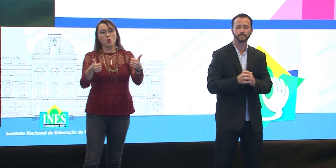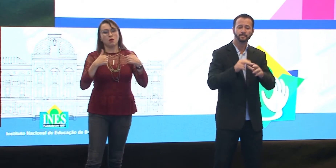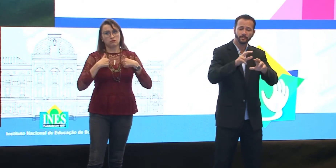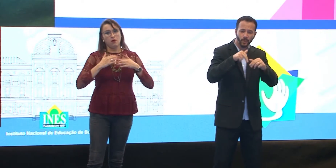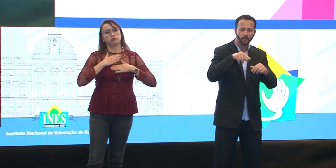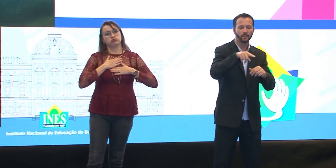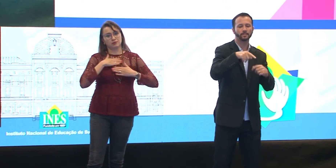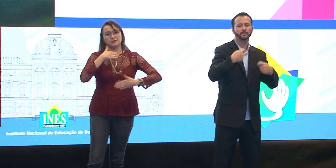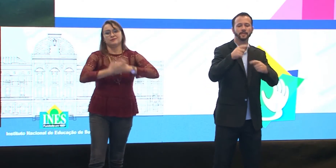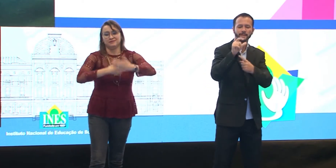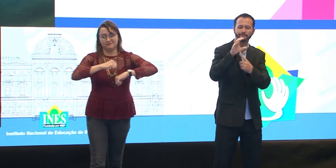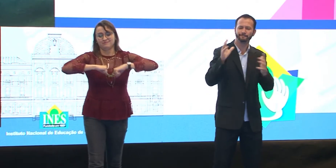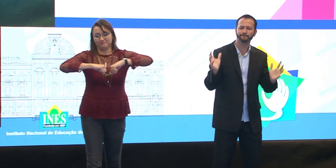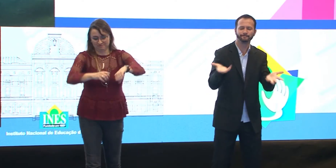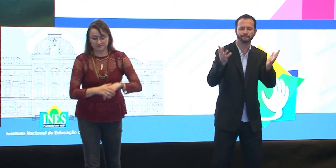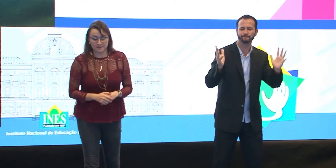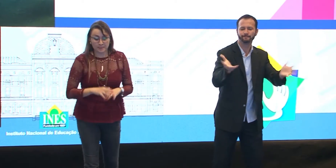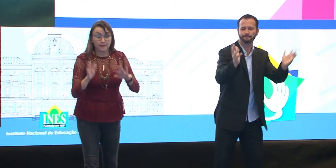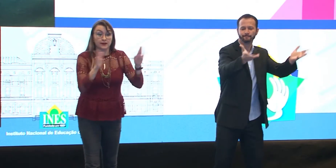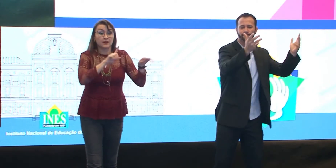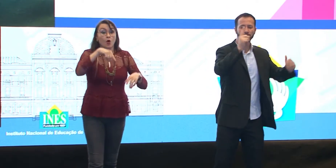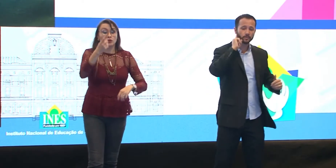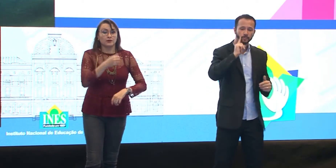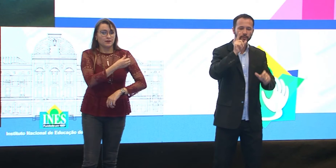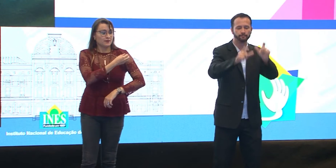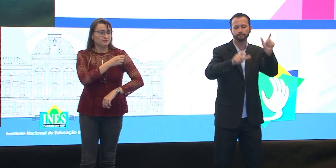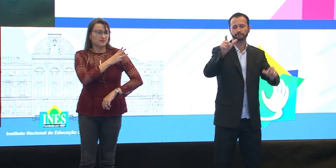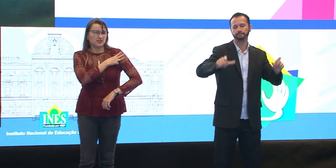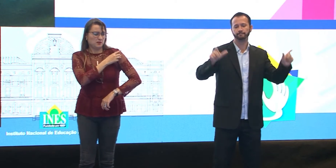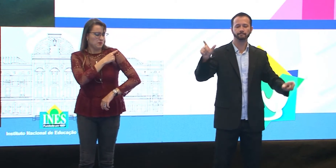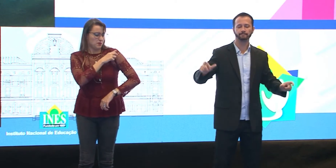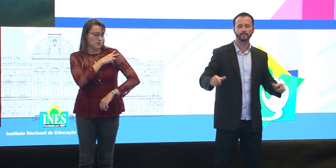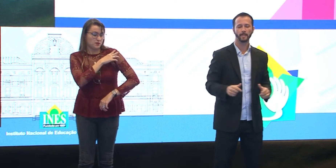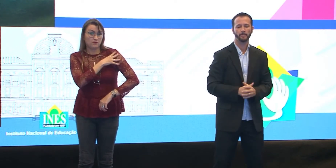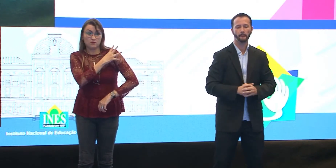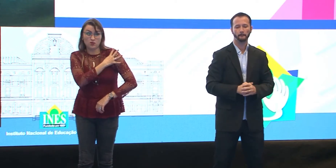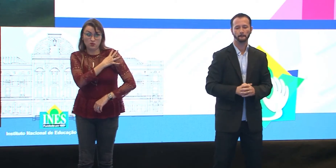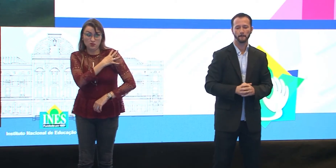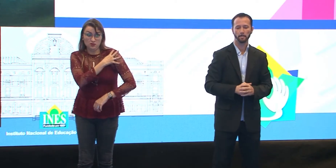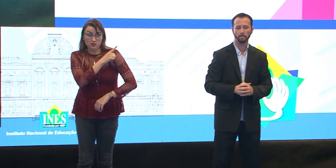extremamente elevado. O estatuto dela é tal qual das línguas orais.